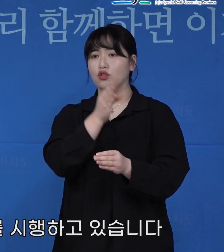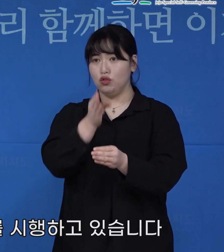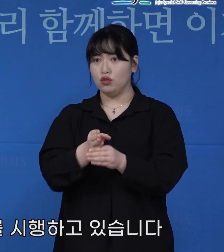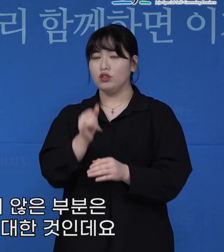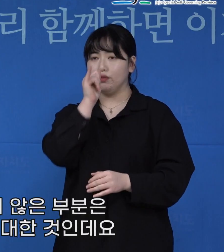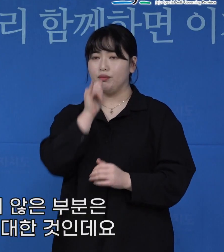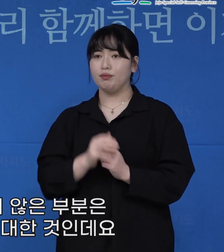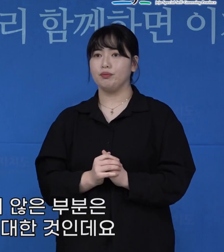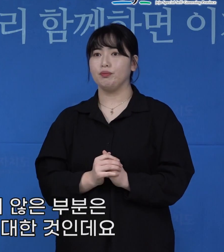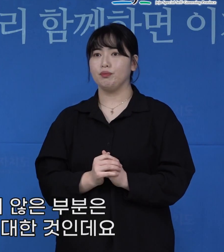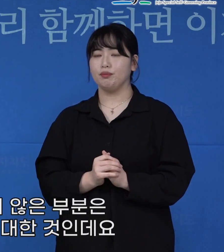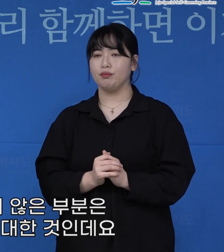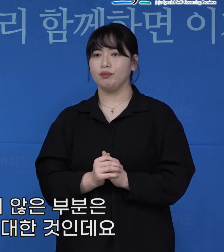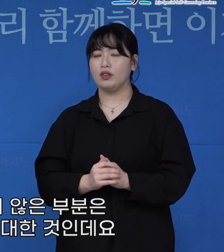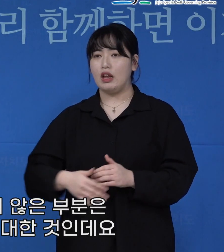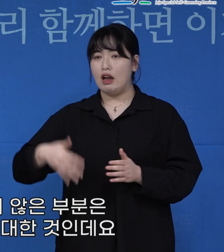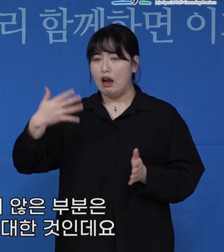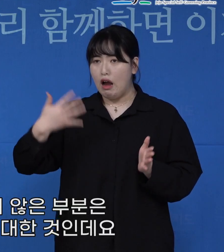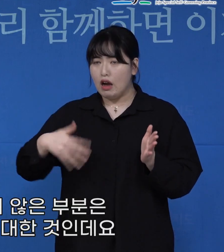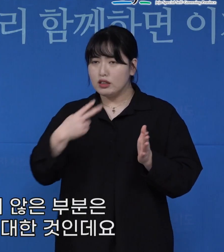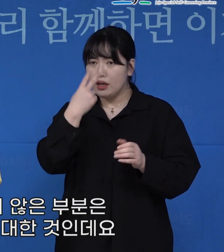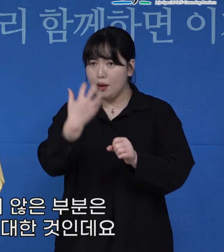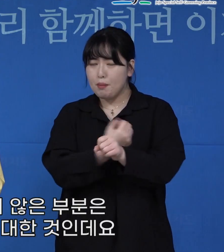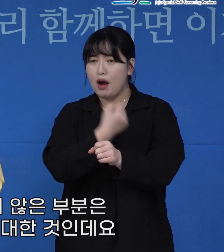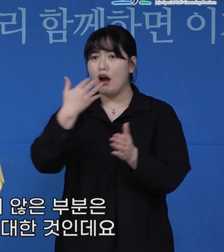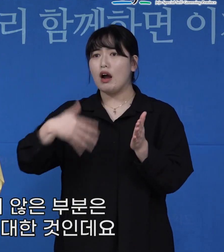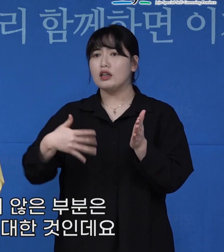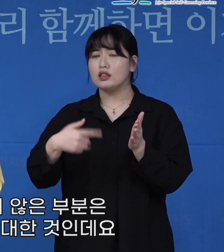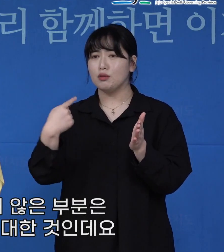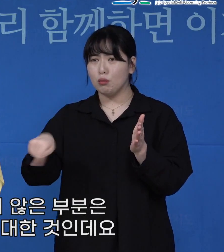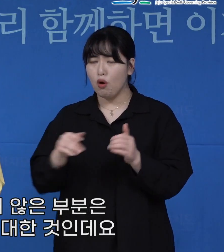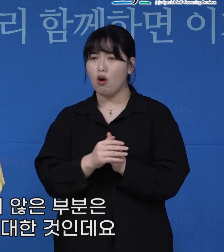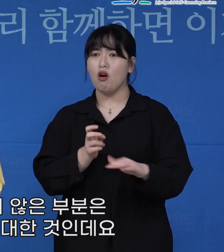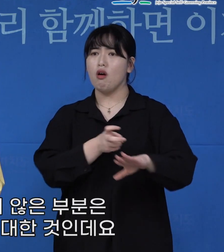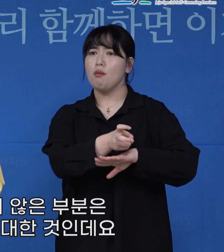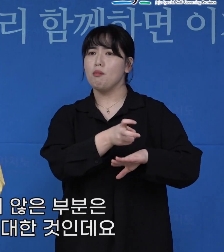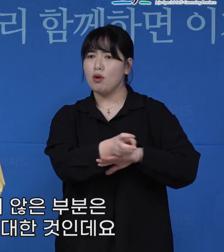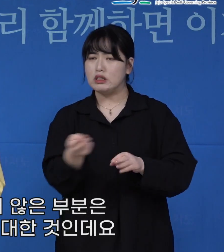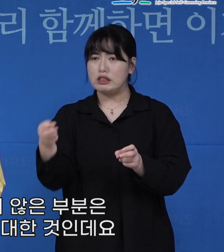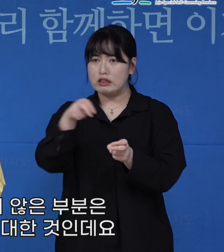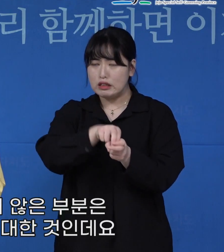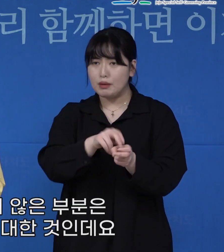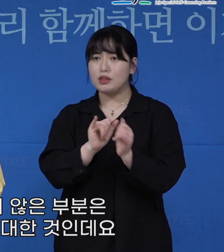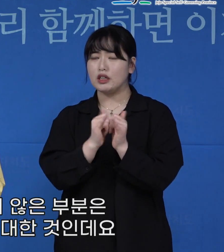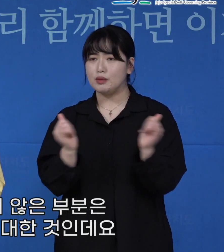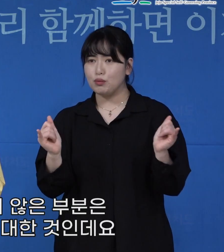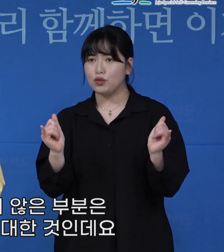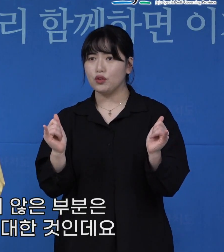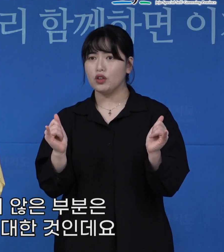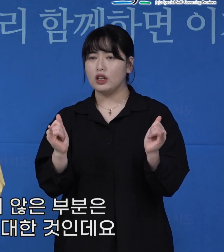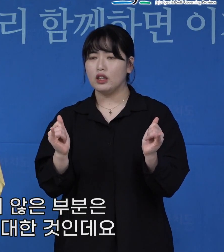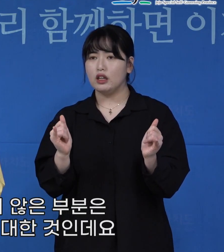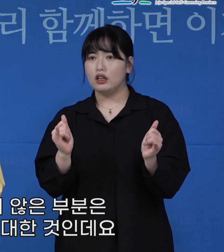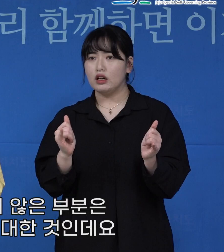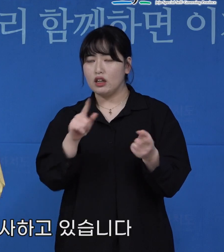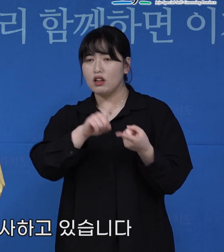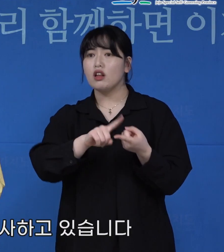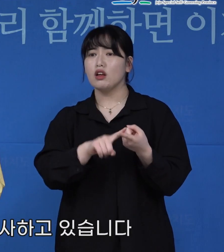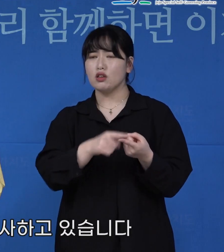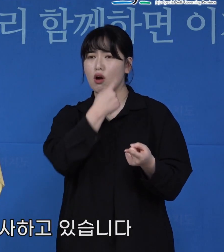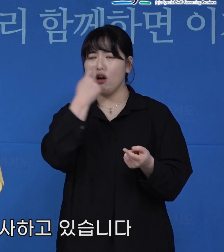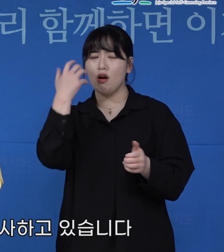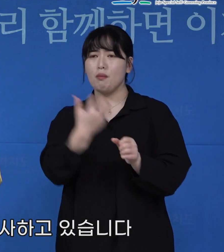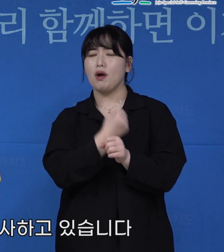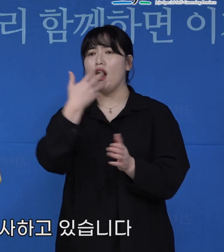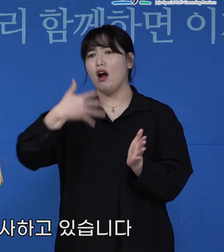있습니다. 아직 파악이 되지 않은 부분은 버스 탑승 승객에 대한 것인데요. 그